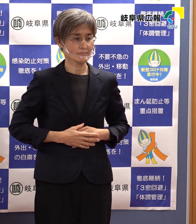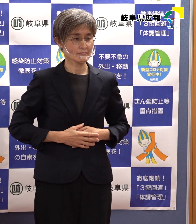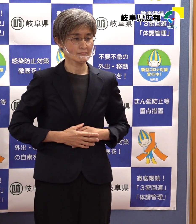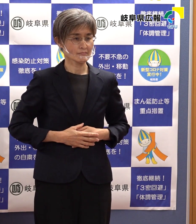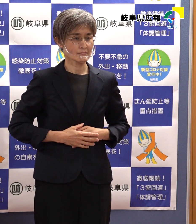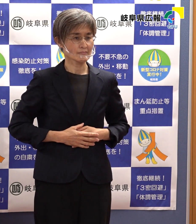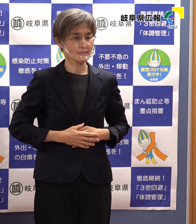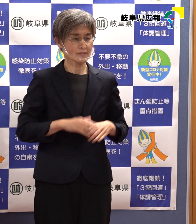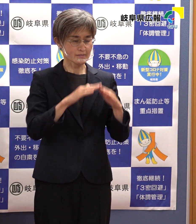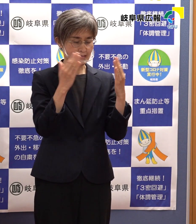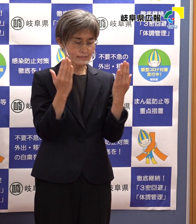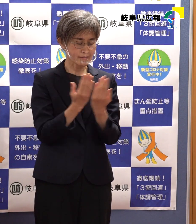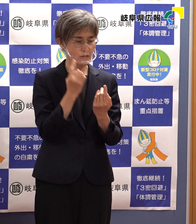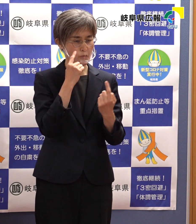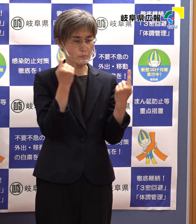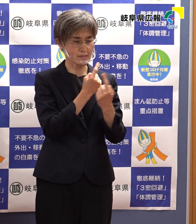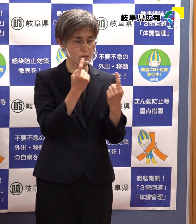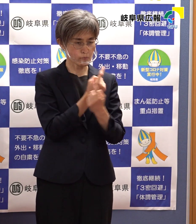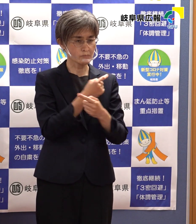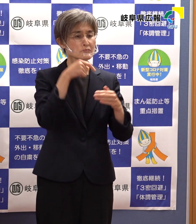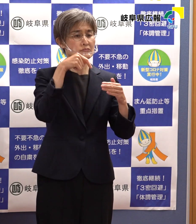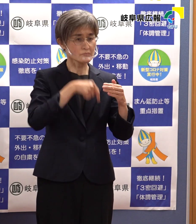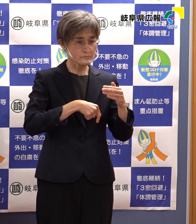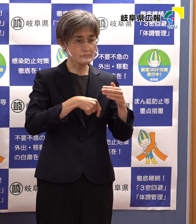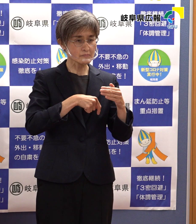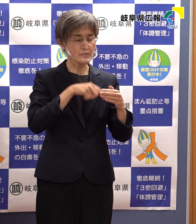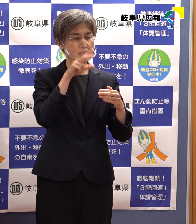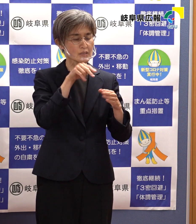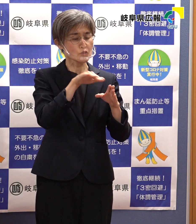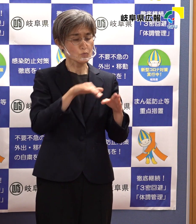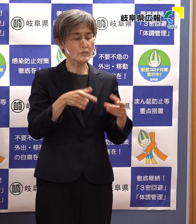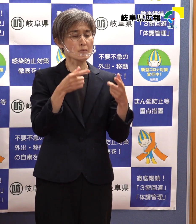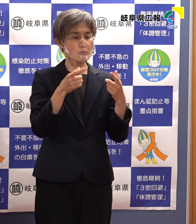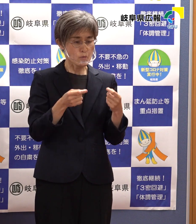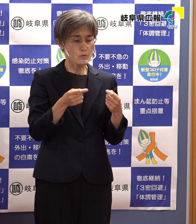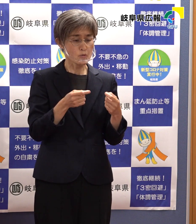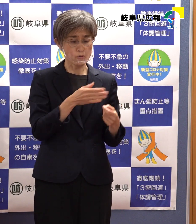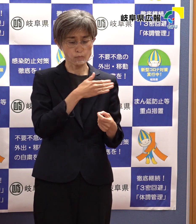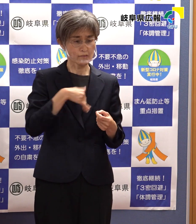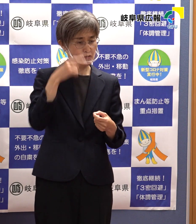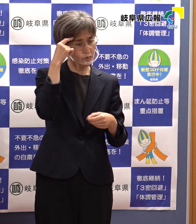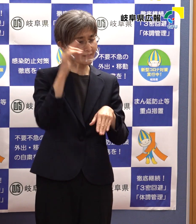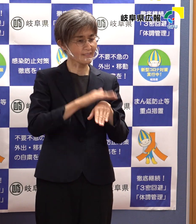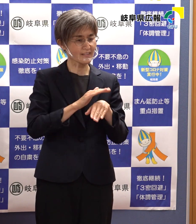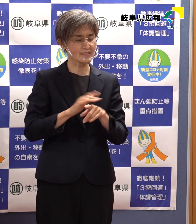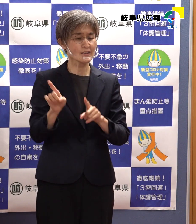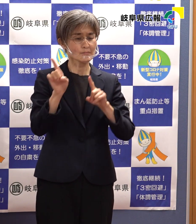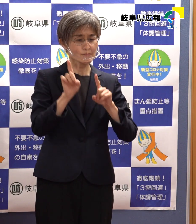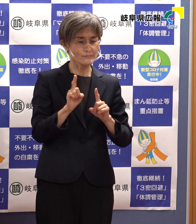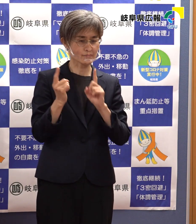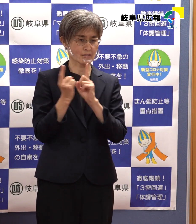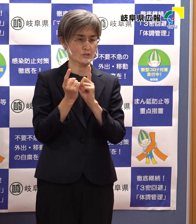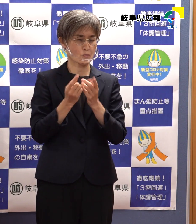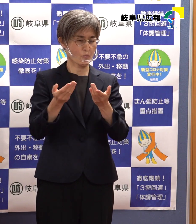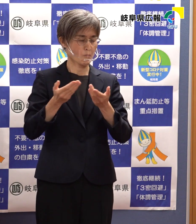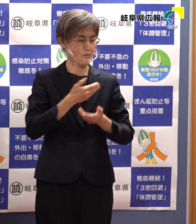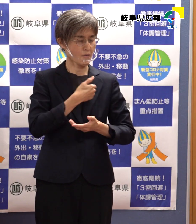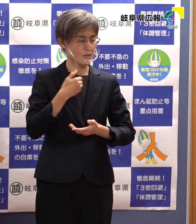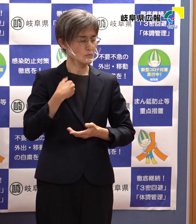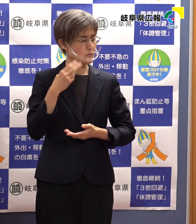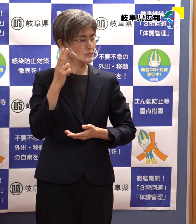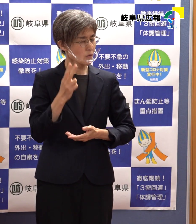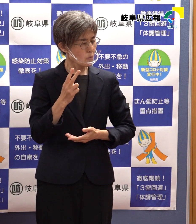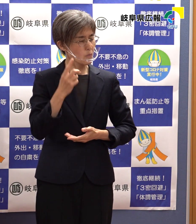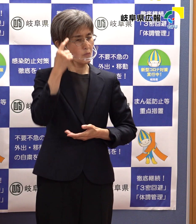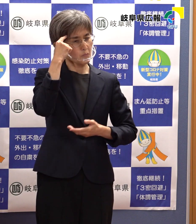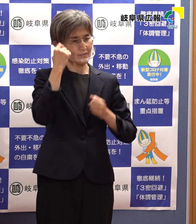全体を見直す中で、岐阜県についても私どもの考えに沿った対応をしていただけるのではないかという、感触をず